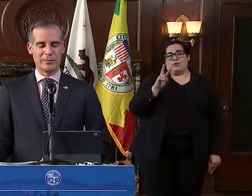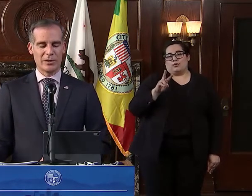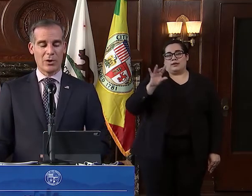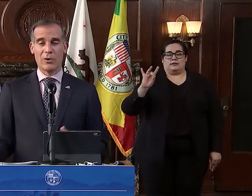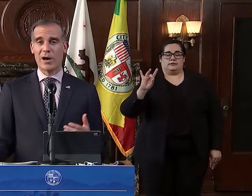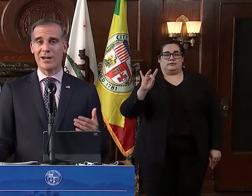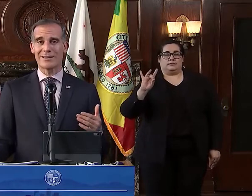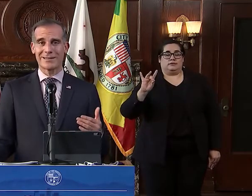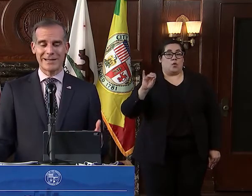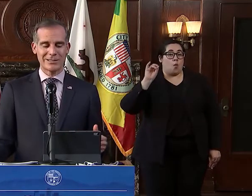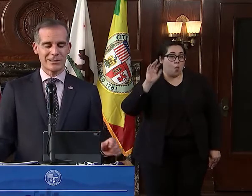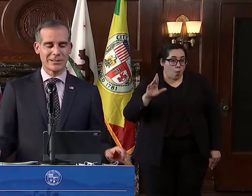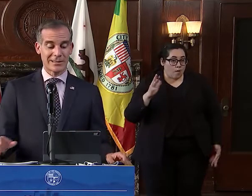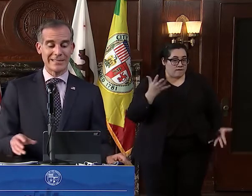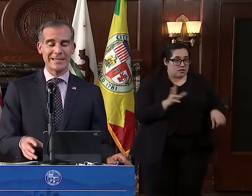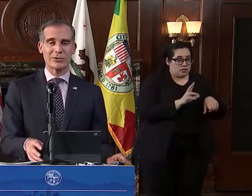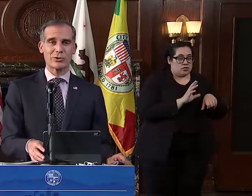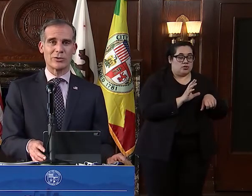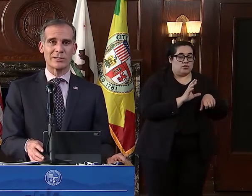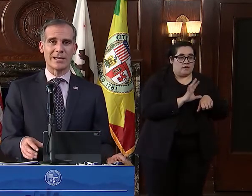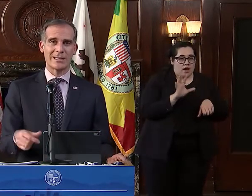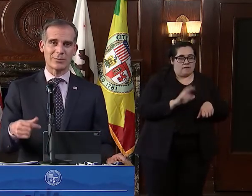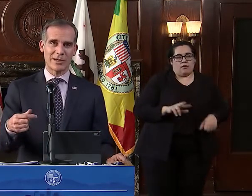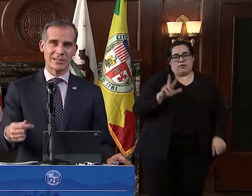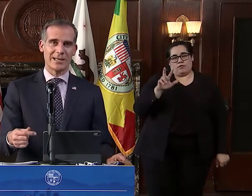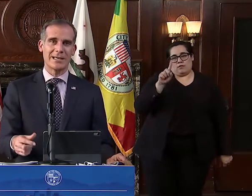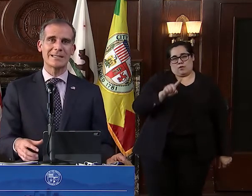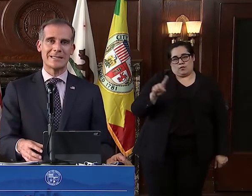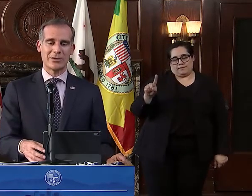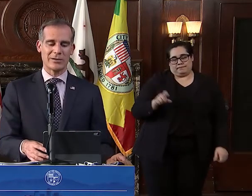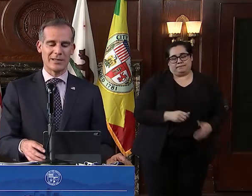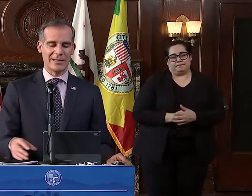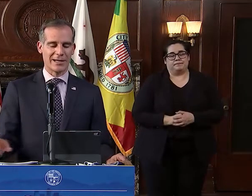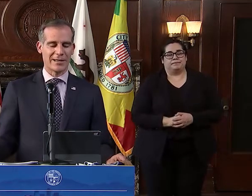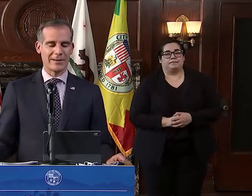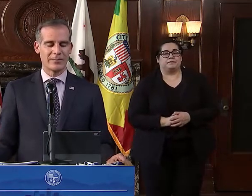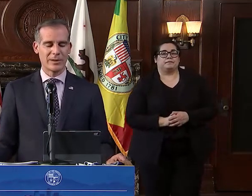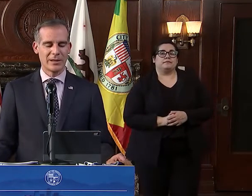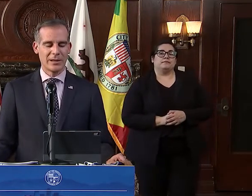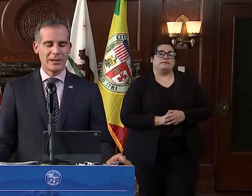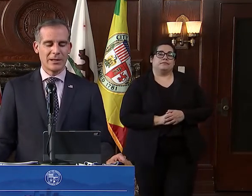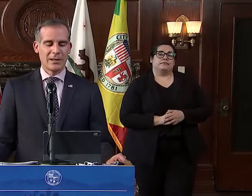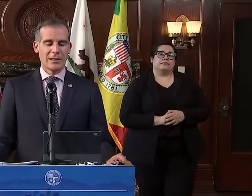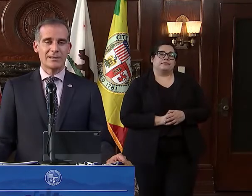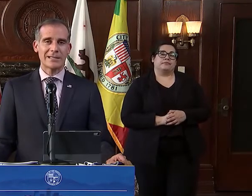213-978-1028 o al 311 después de 5 de la tarde.